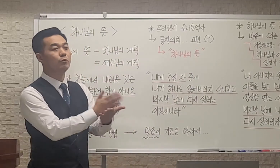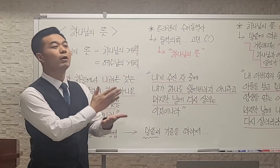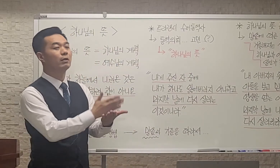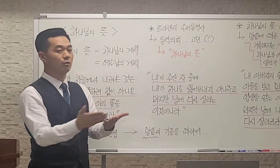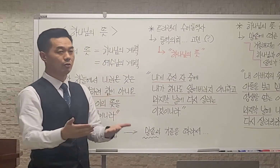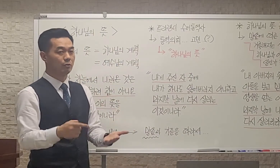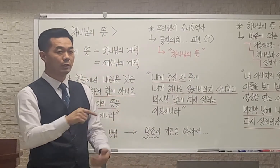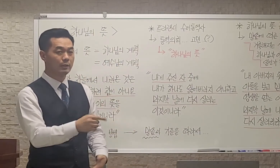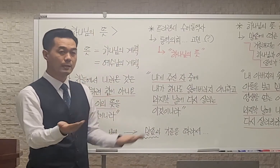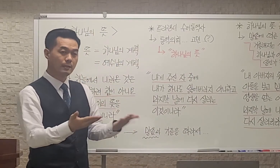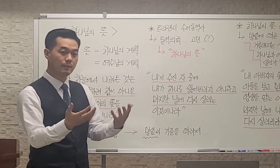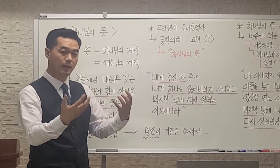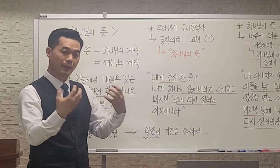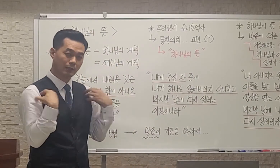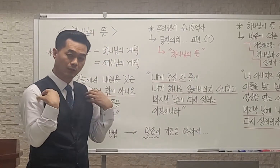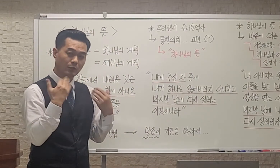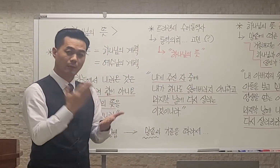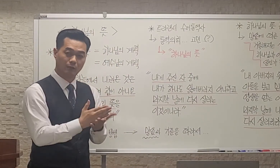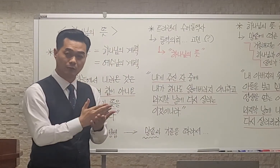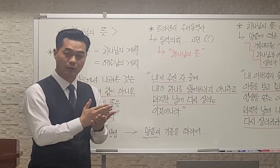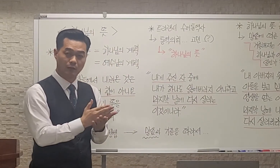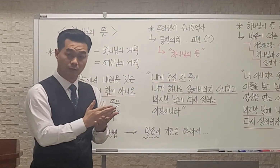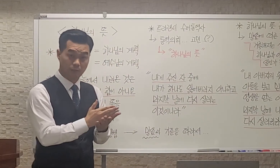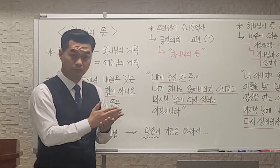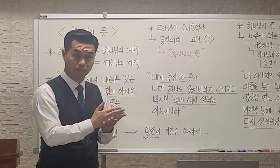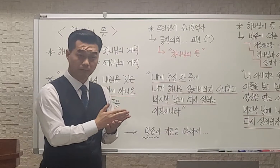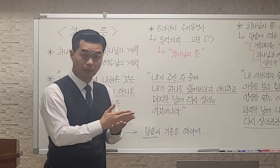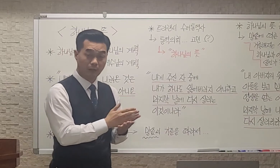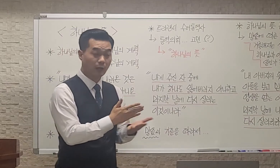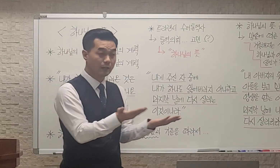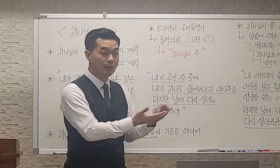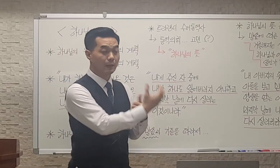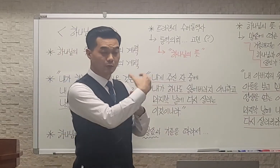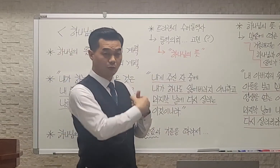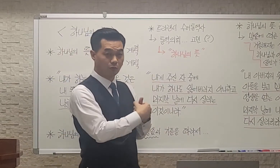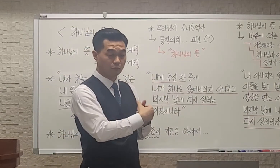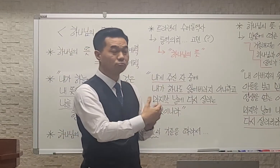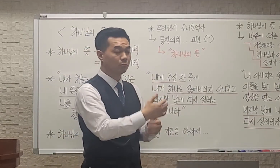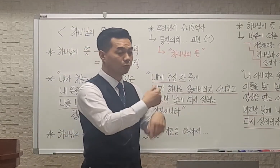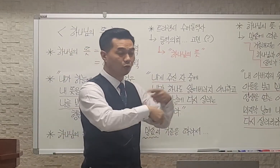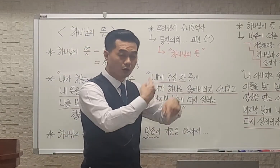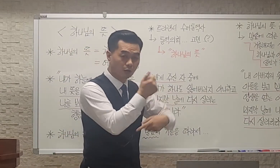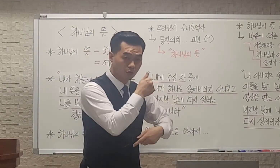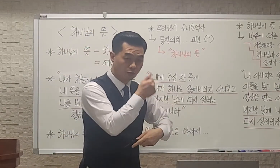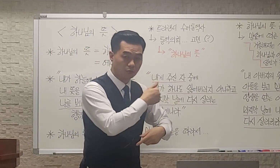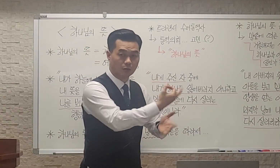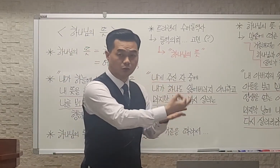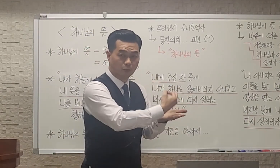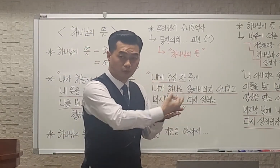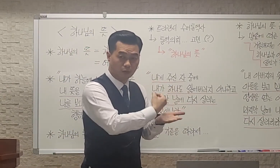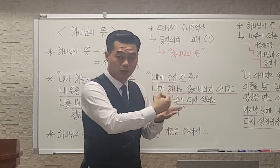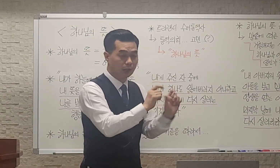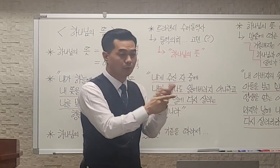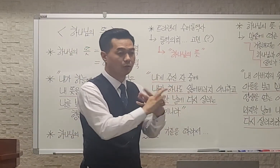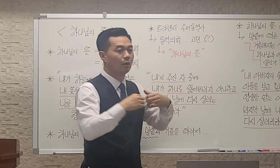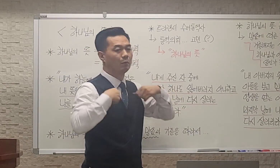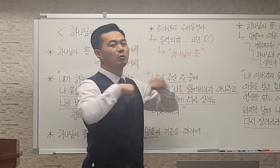구별하는 거예요. 이 일을 내가 맡을 거냐 말 거냐. 내가 이 일을 맡고 통역하고 돈 벌 거냐 아니면 포기할